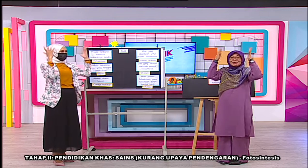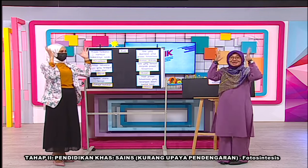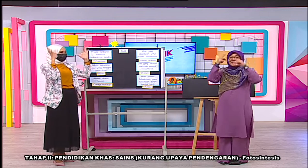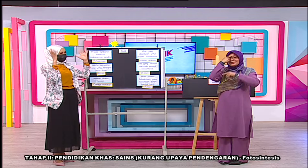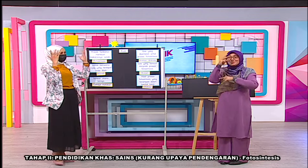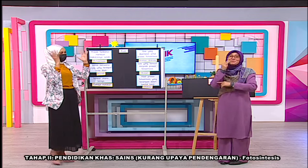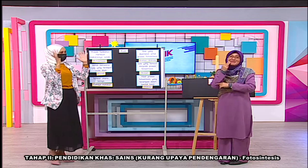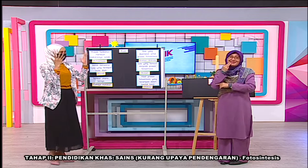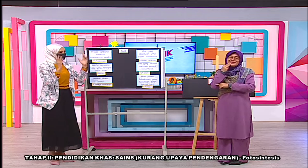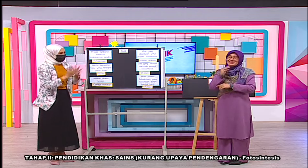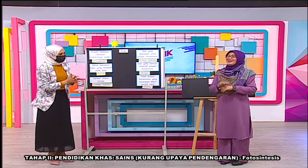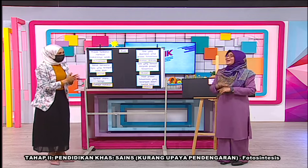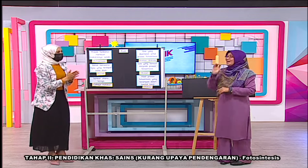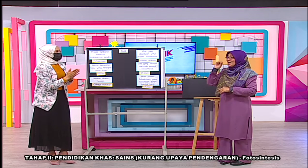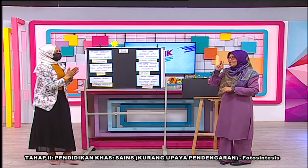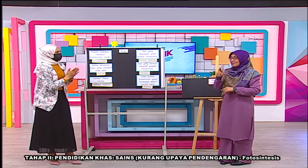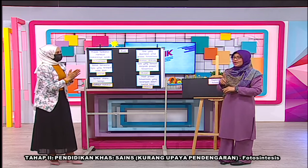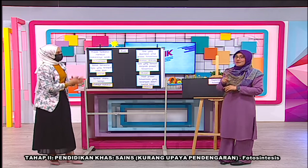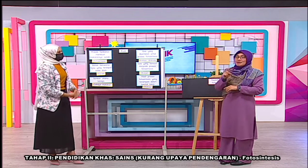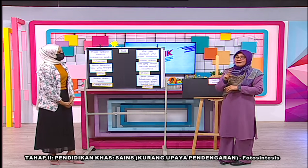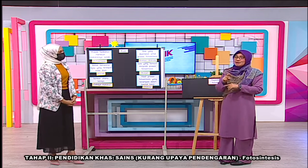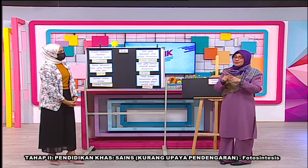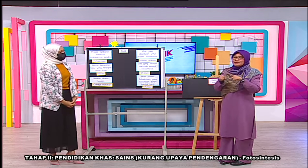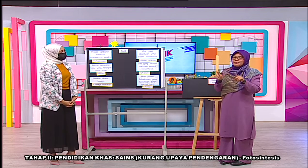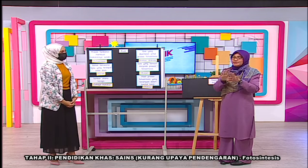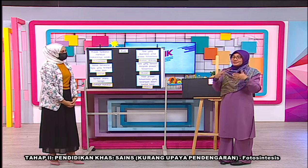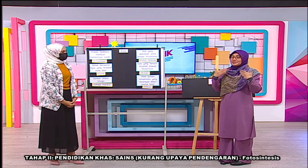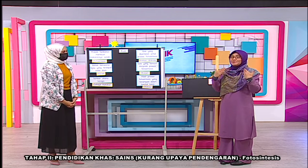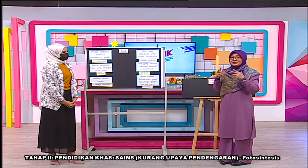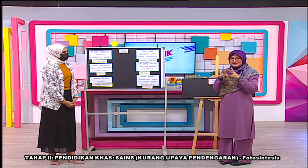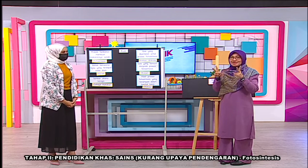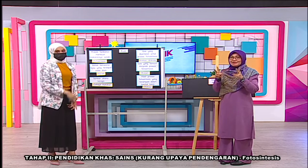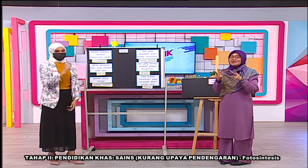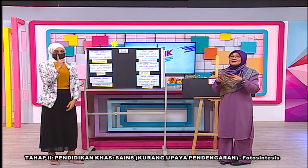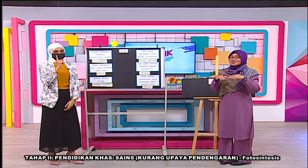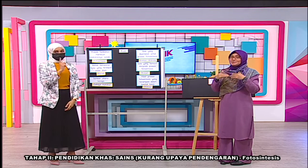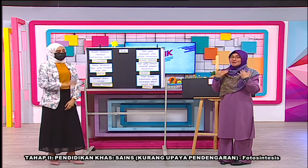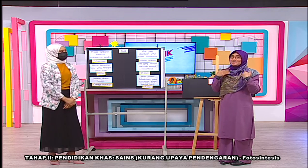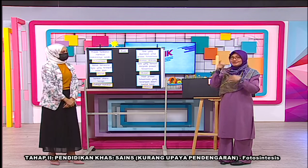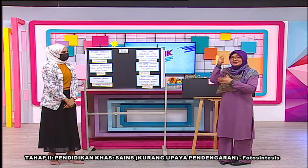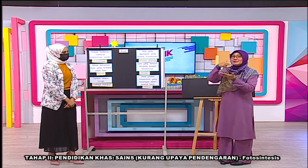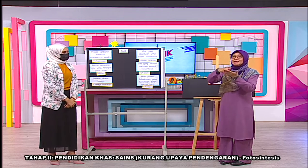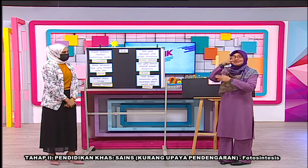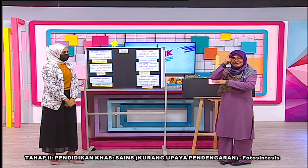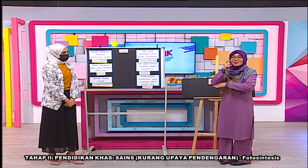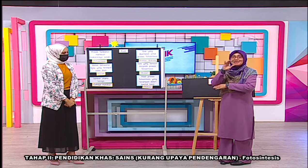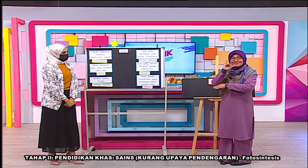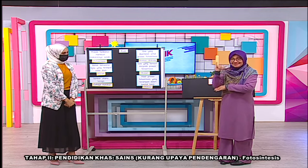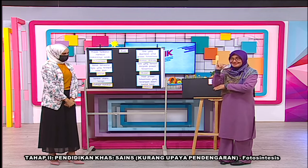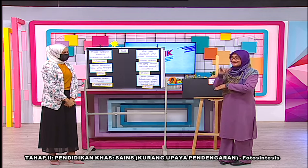untuk Mira Oke tapi jangan gembira sangatlah mencoba ada ada lagi soalnya